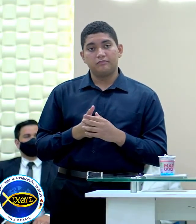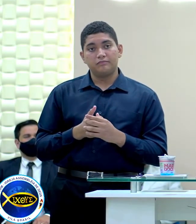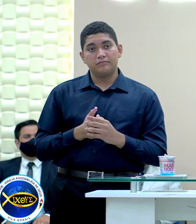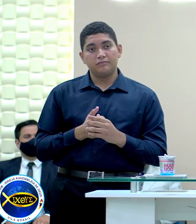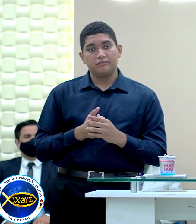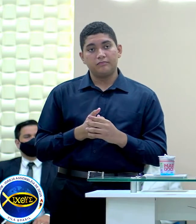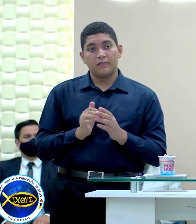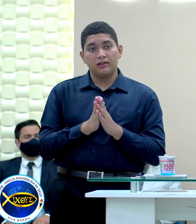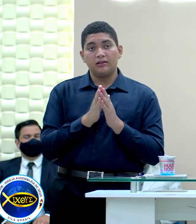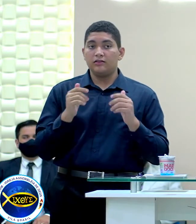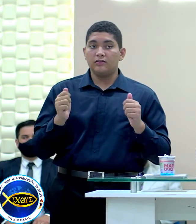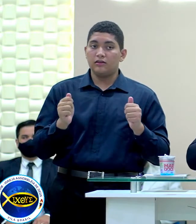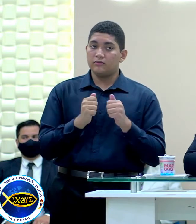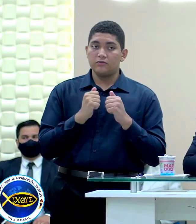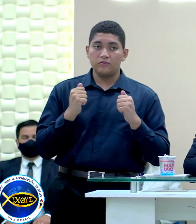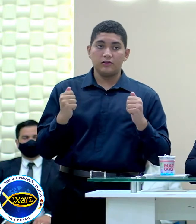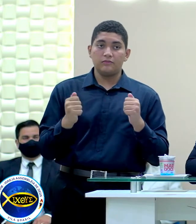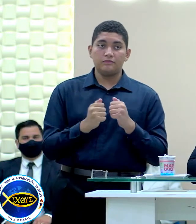Aleluia!